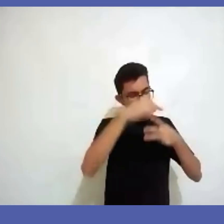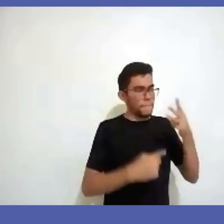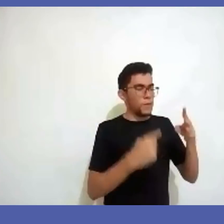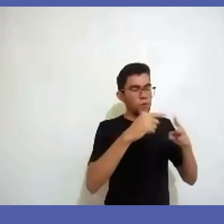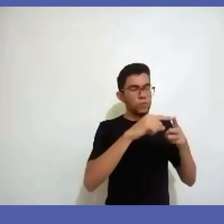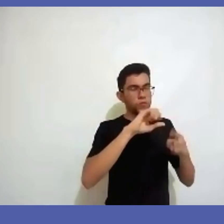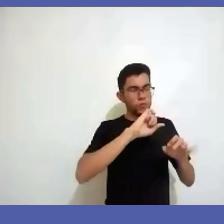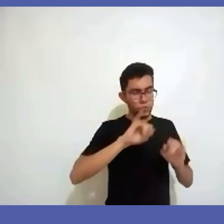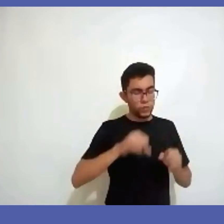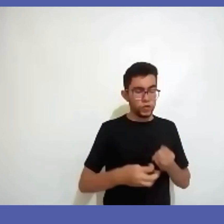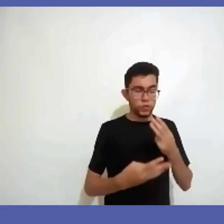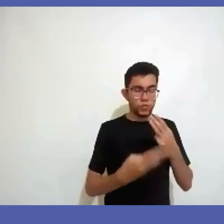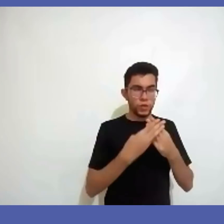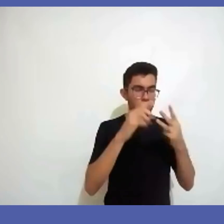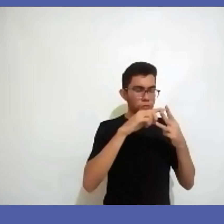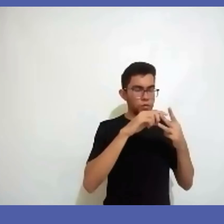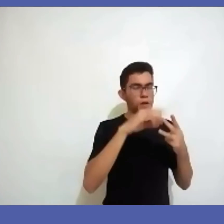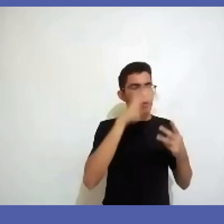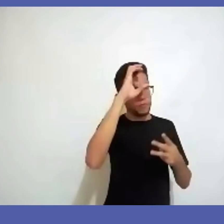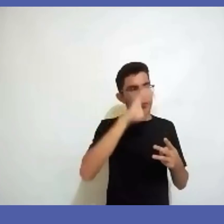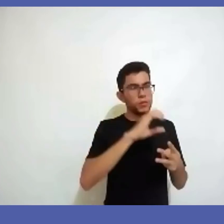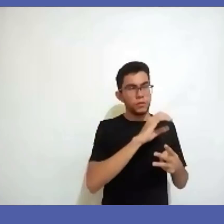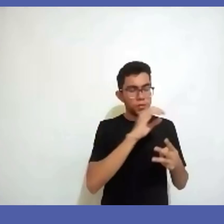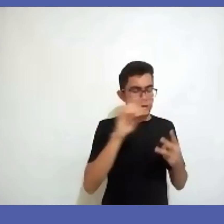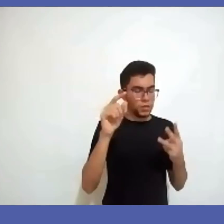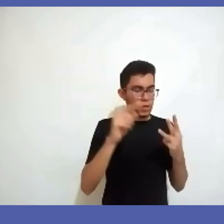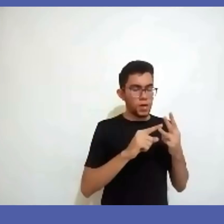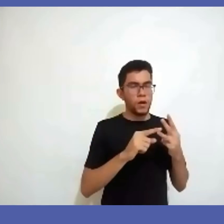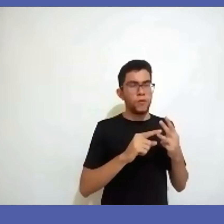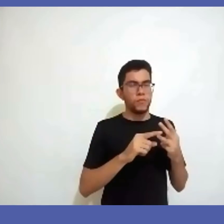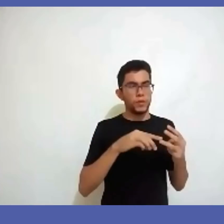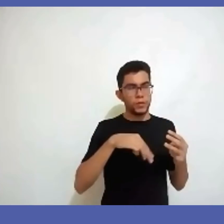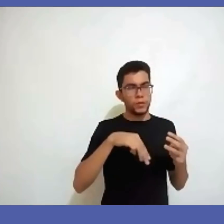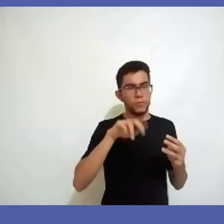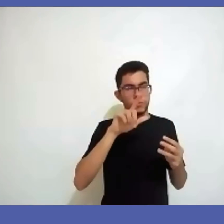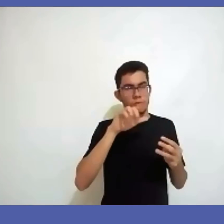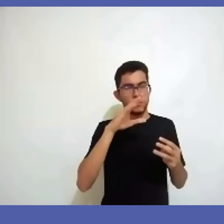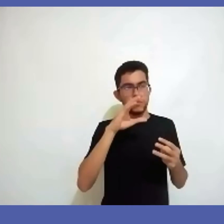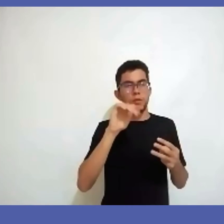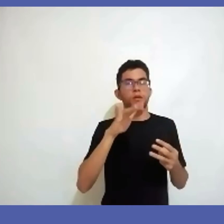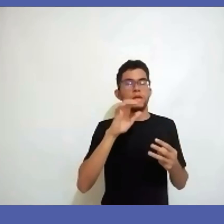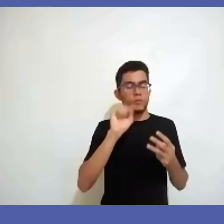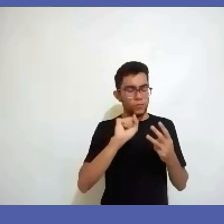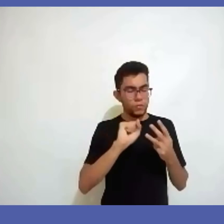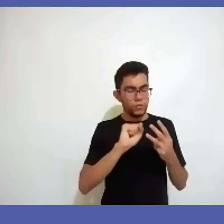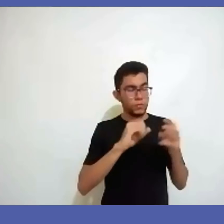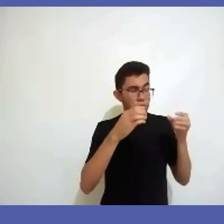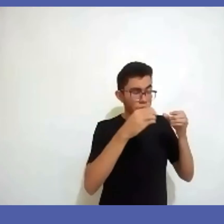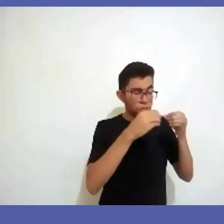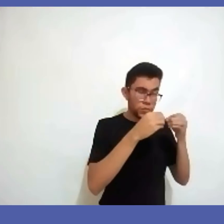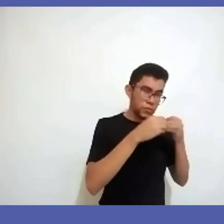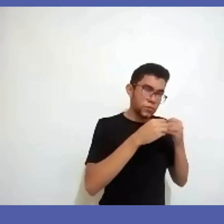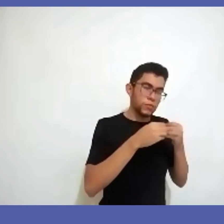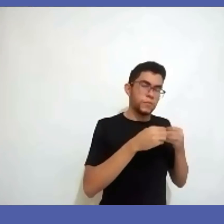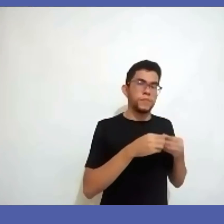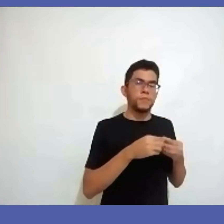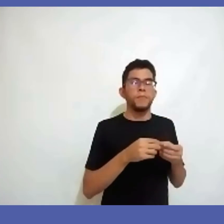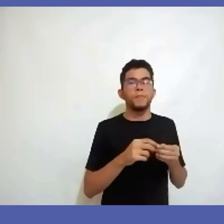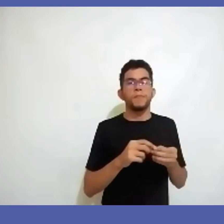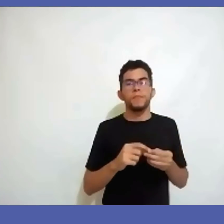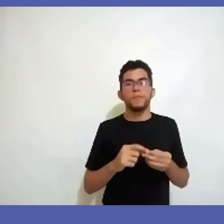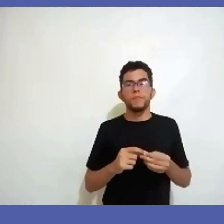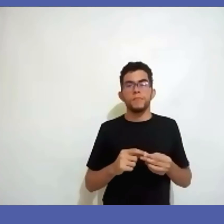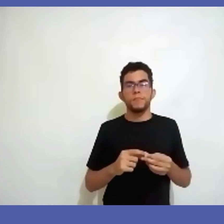têm uma ideia de que Israel deveria derrubar aquilo e reconstruir o templo logo. Claro que não é possível fazer isso. Nesse momento atual,